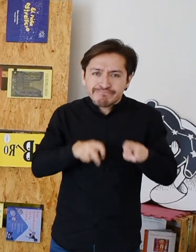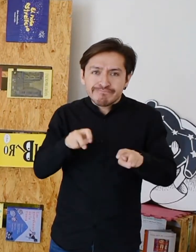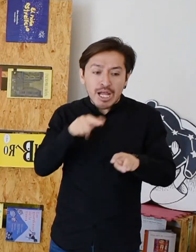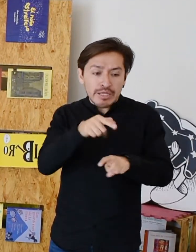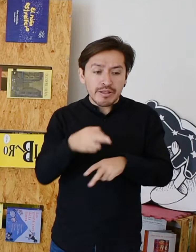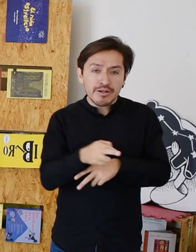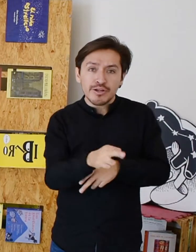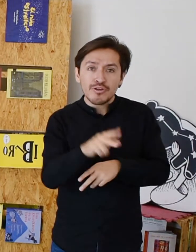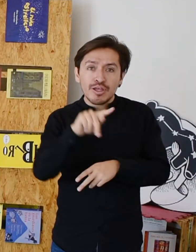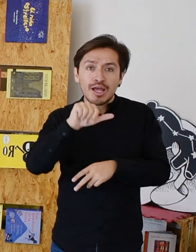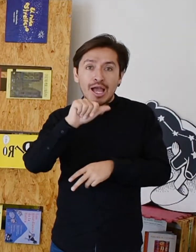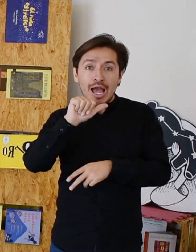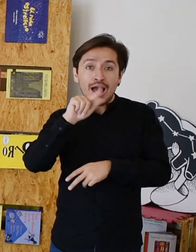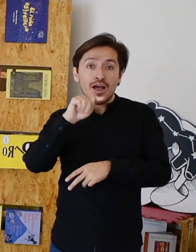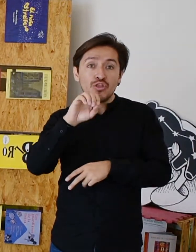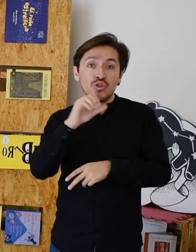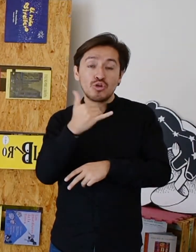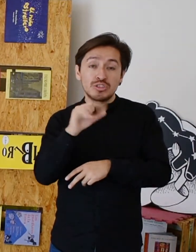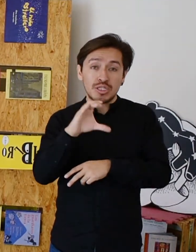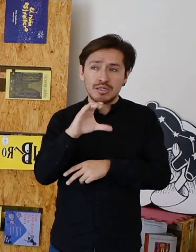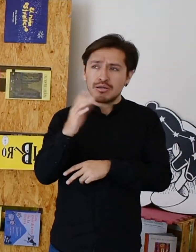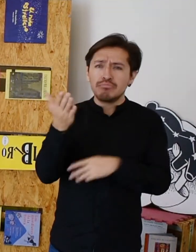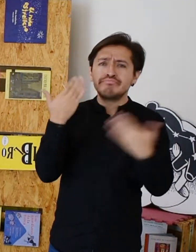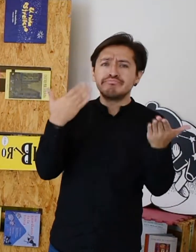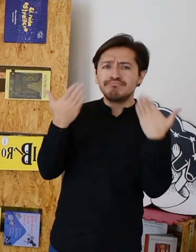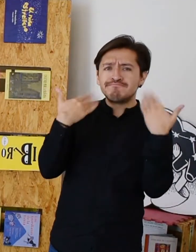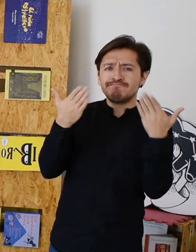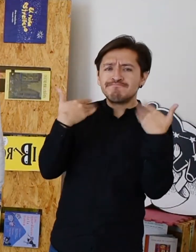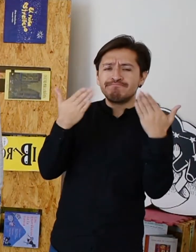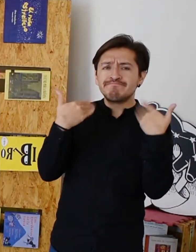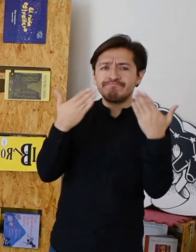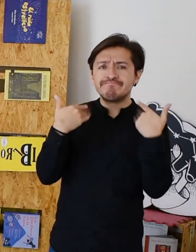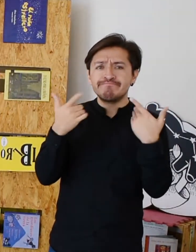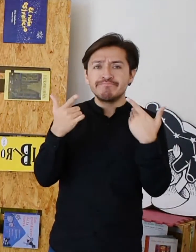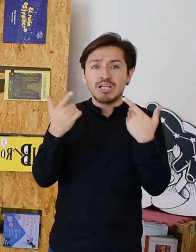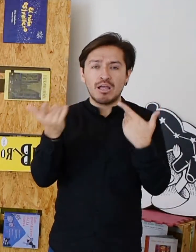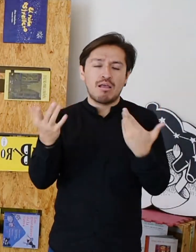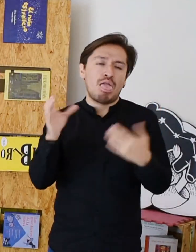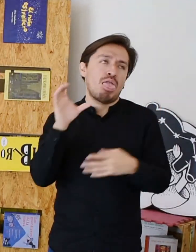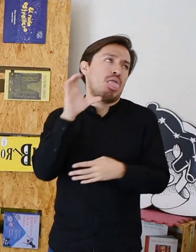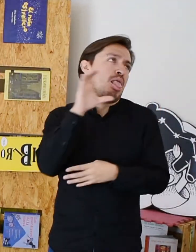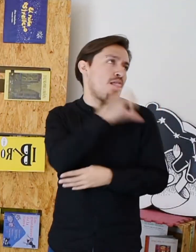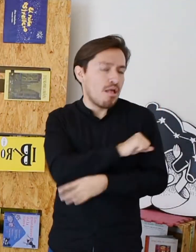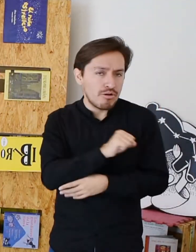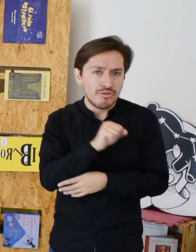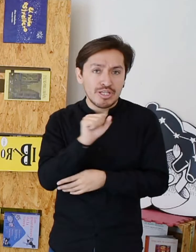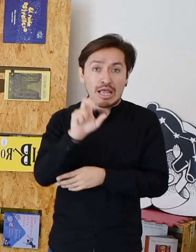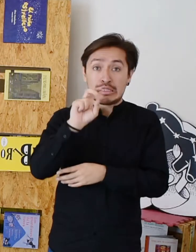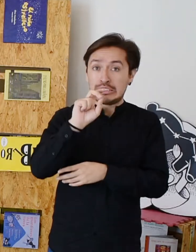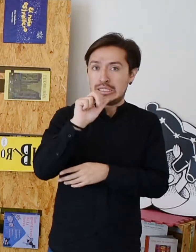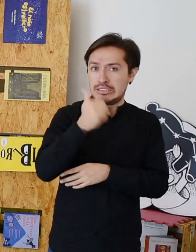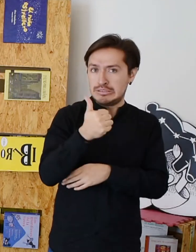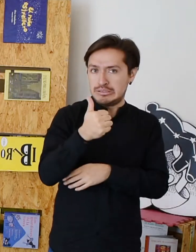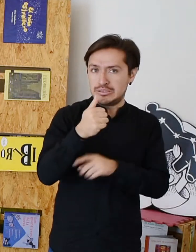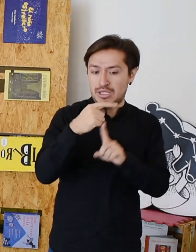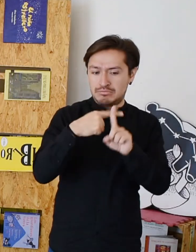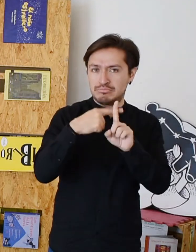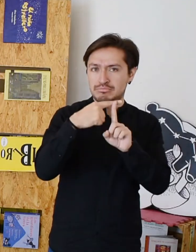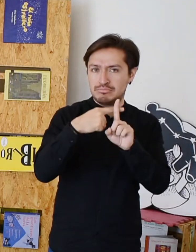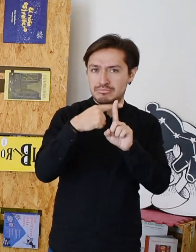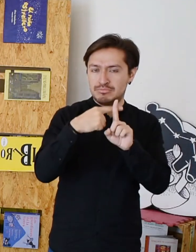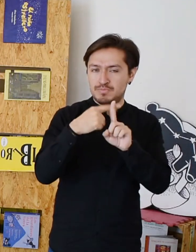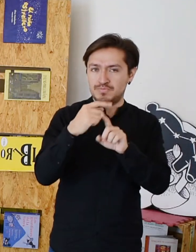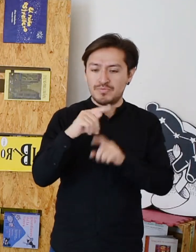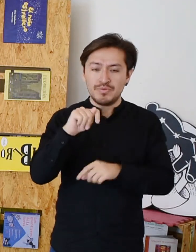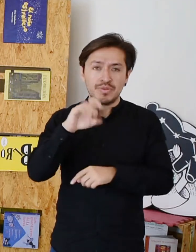de palmera abanicándose del calorón de 36 grados de la Costa Grande. El tecuán